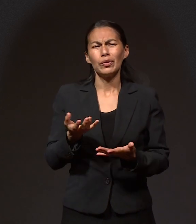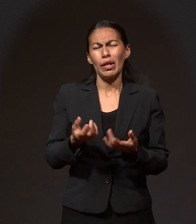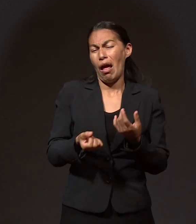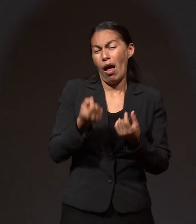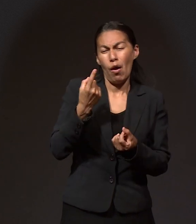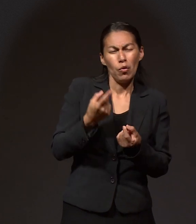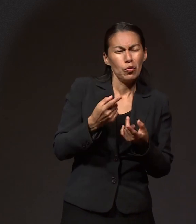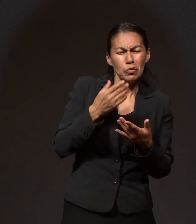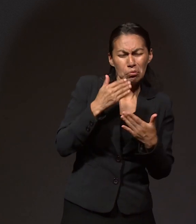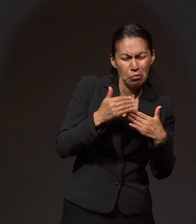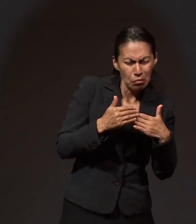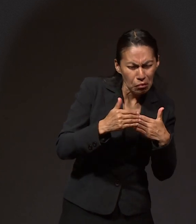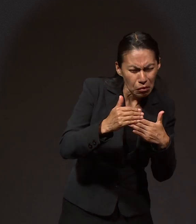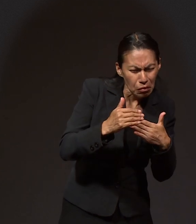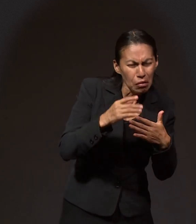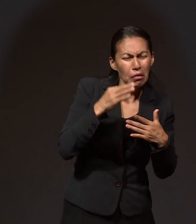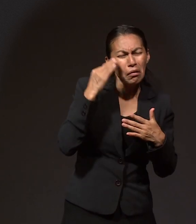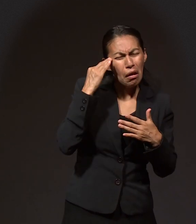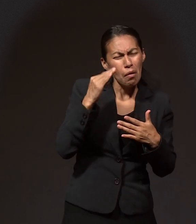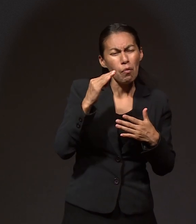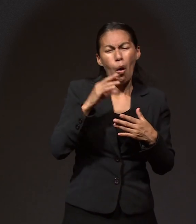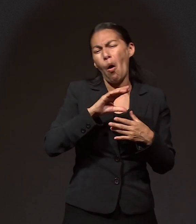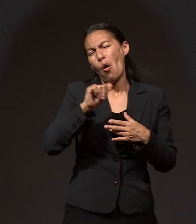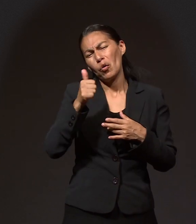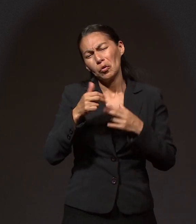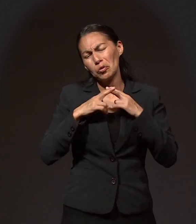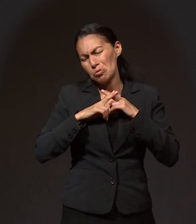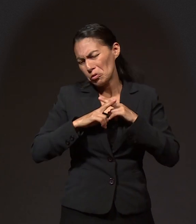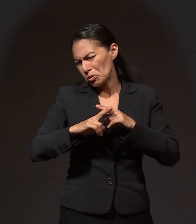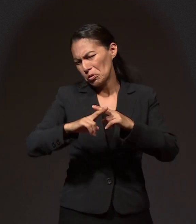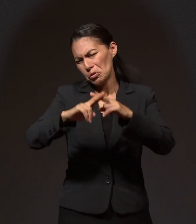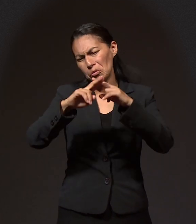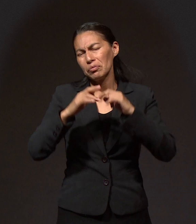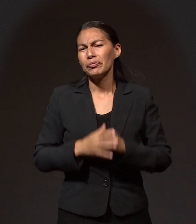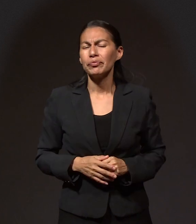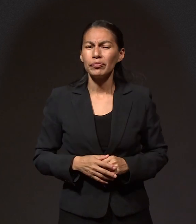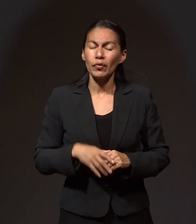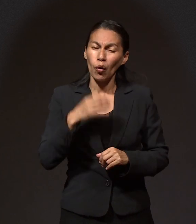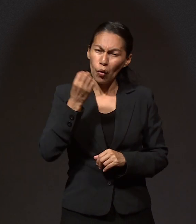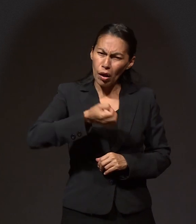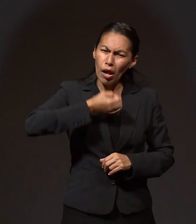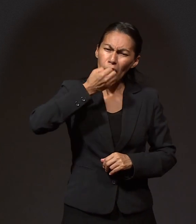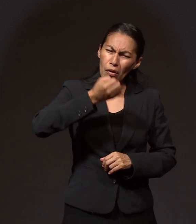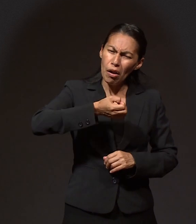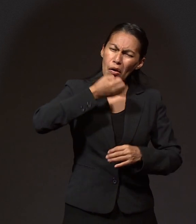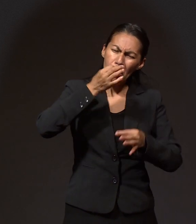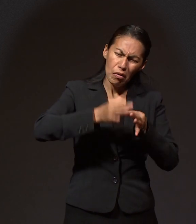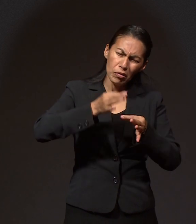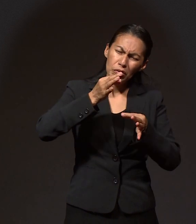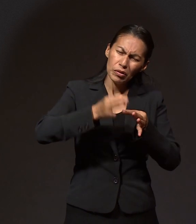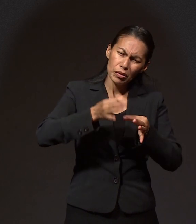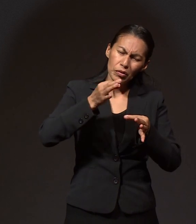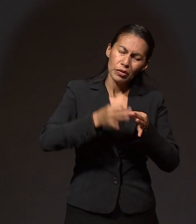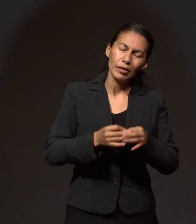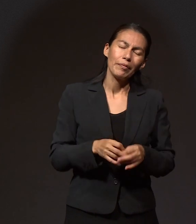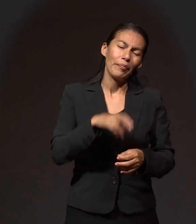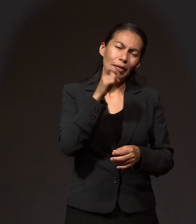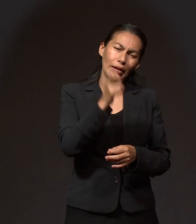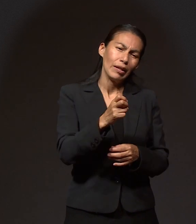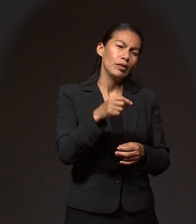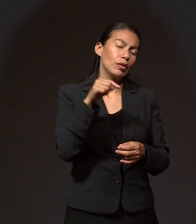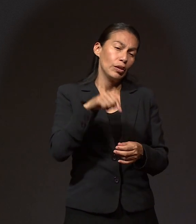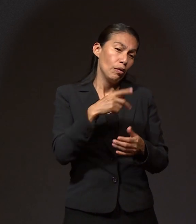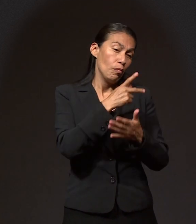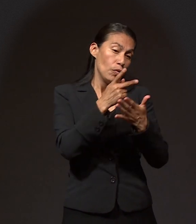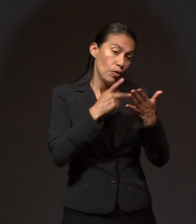oración provisionales o ya permanentes que se reúnan constantemente. Exactamente. Ese es el mensaje precisamente del